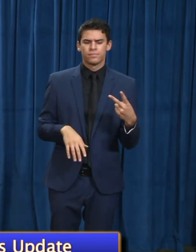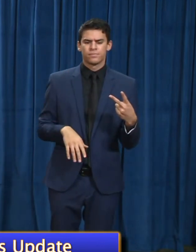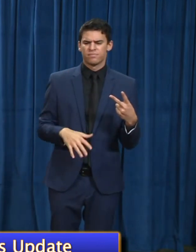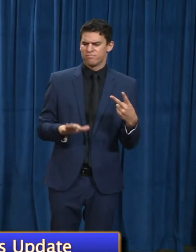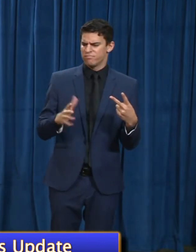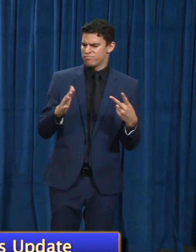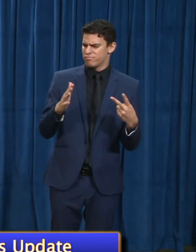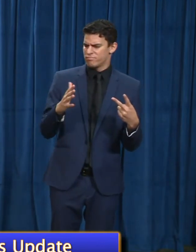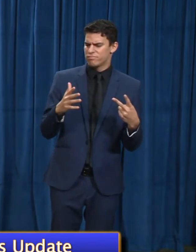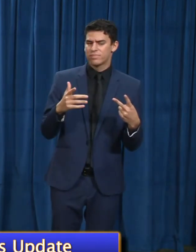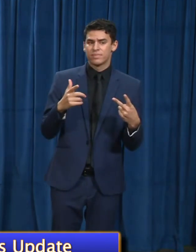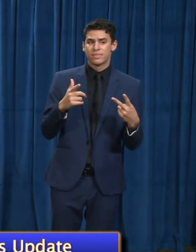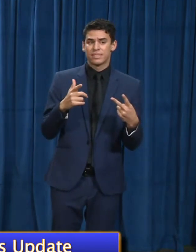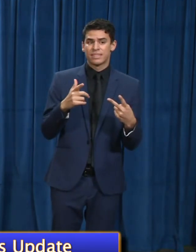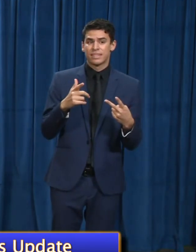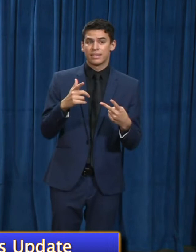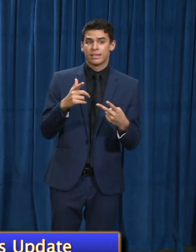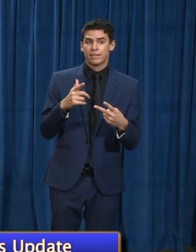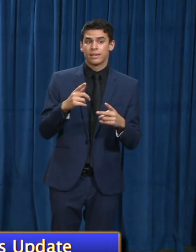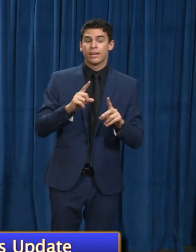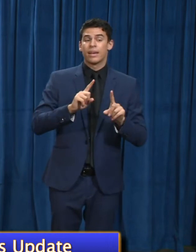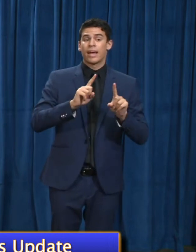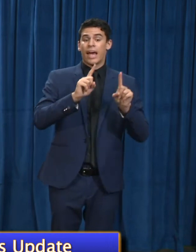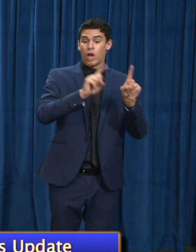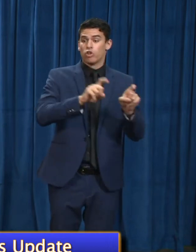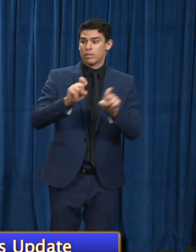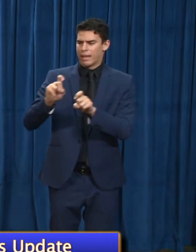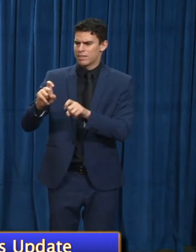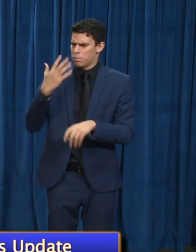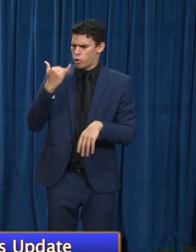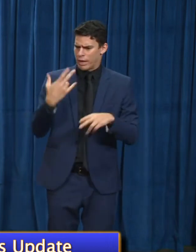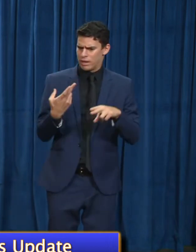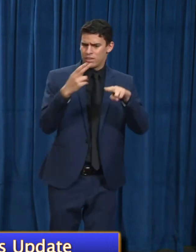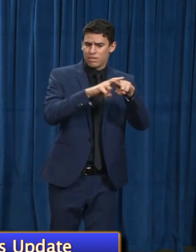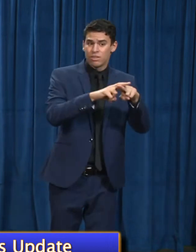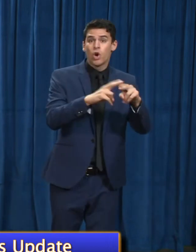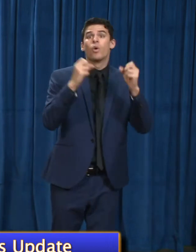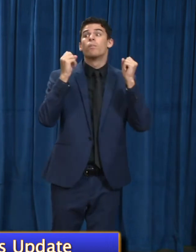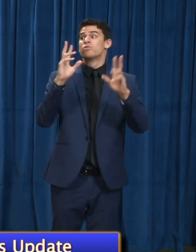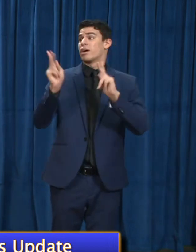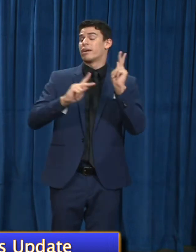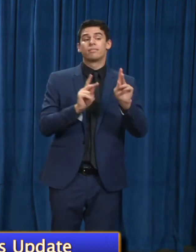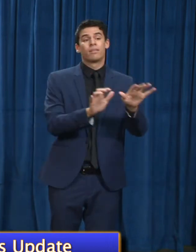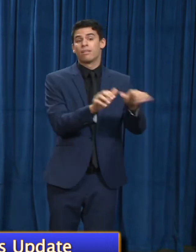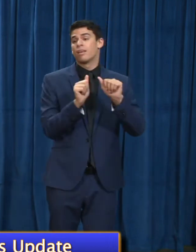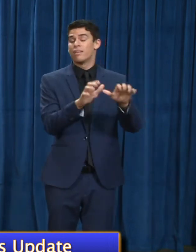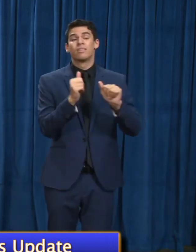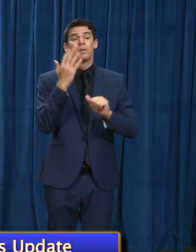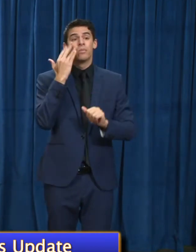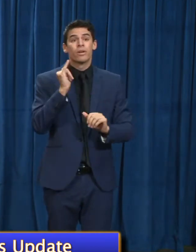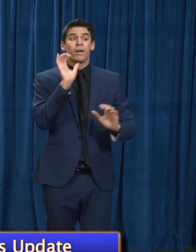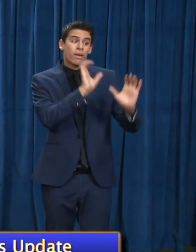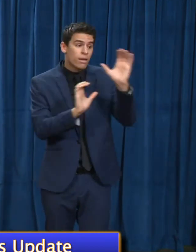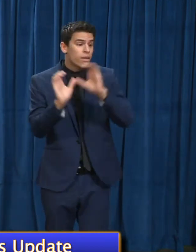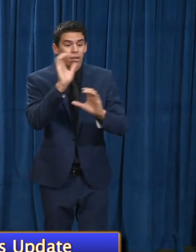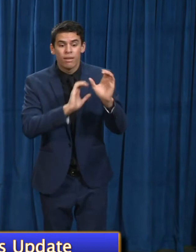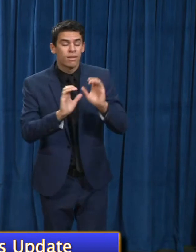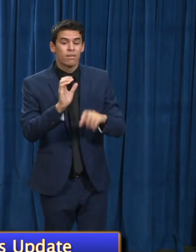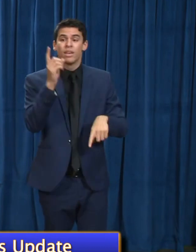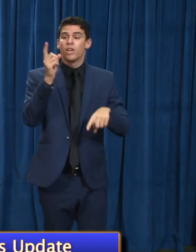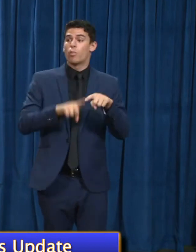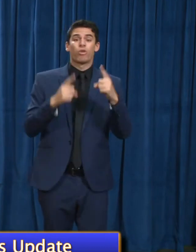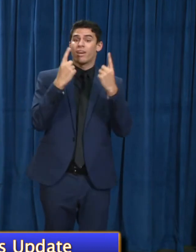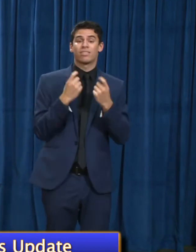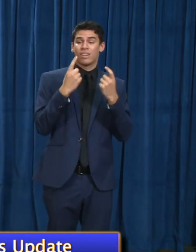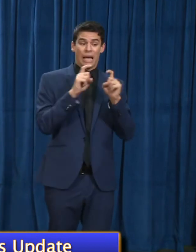incremento en los centros de test de COVID? Mucha gente hoy se estaba retirando frustrada porque no encontraba su cita y las filas